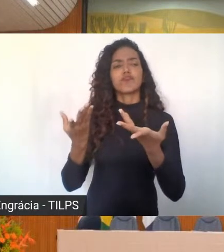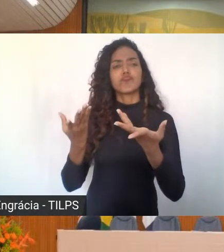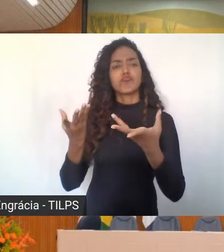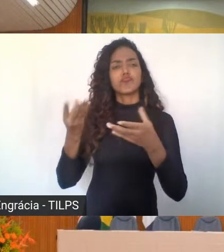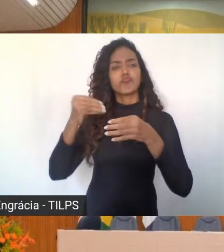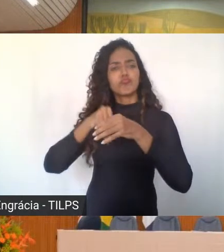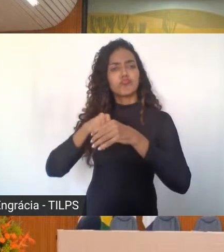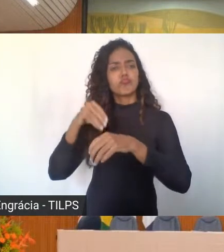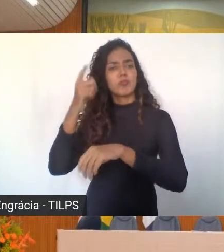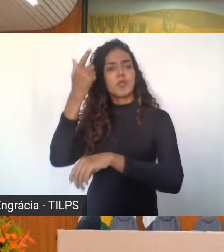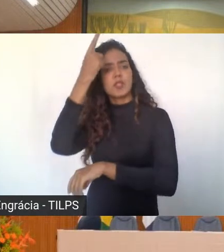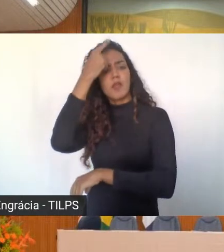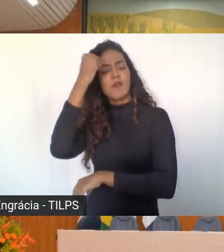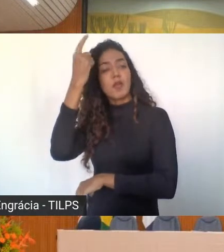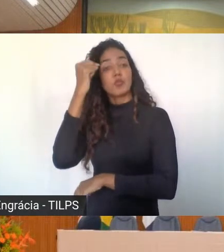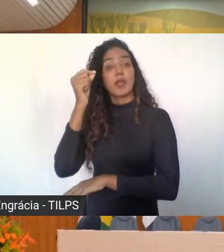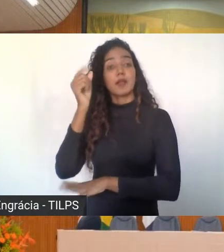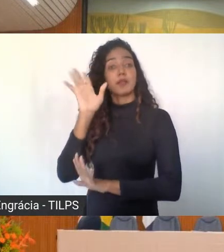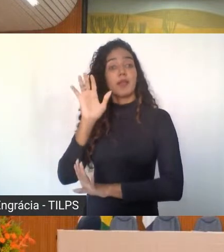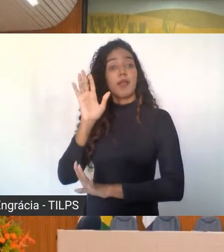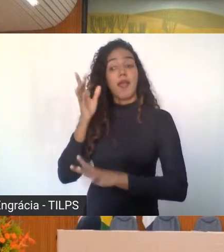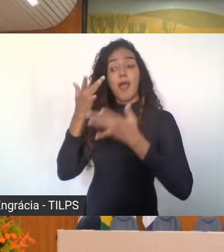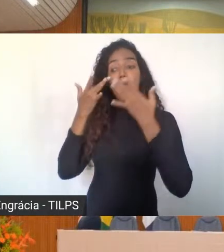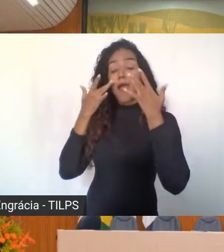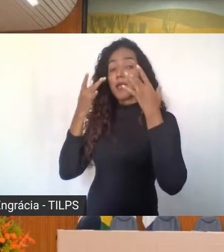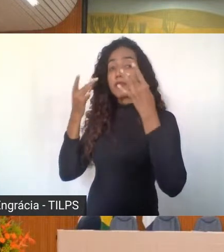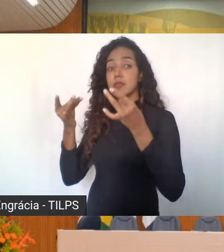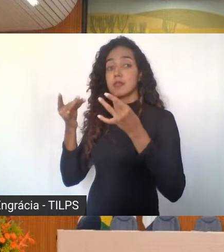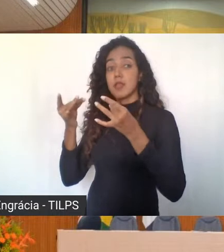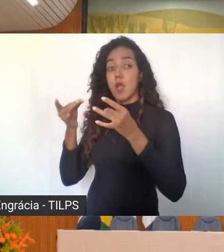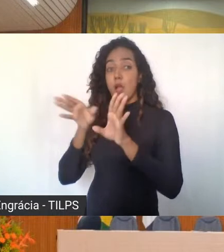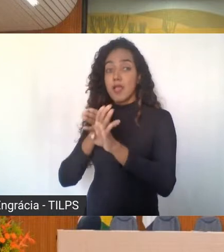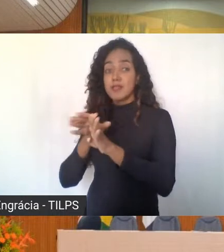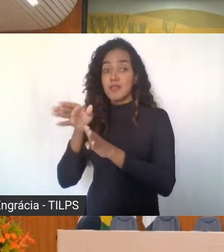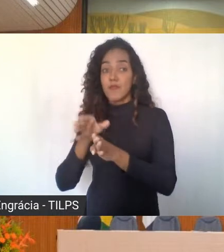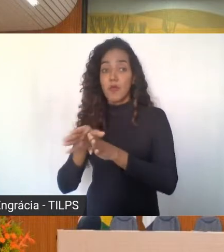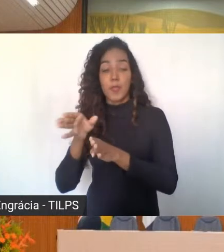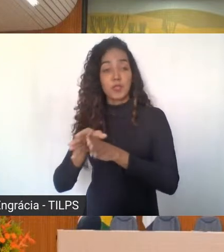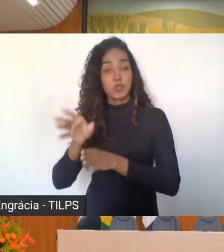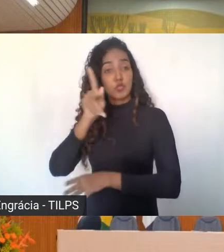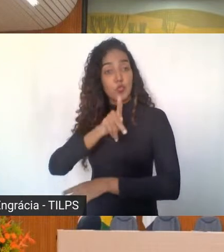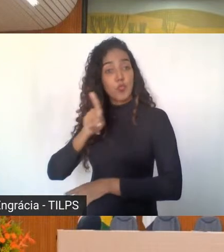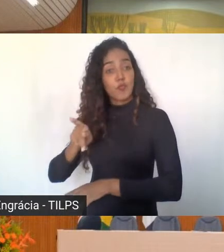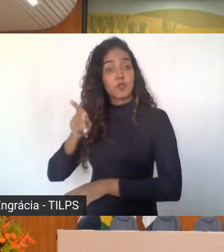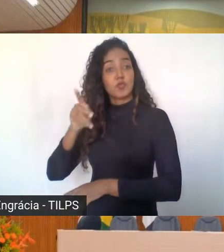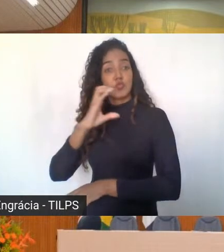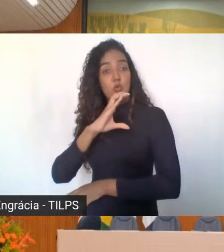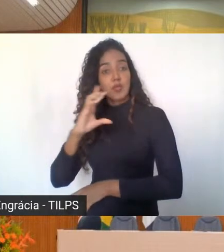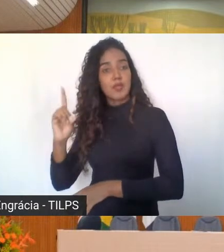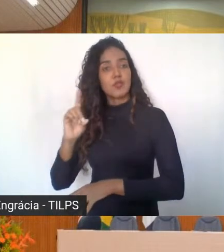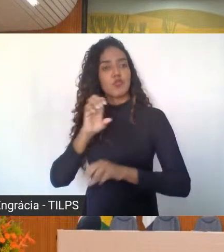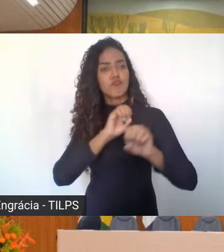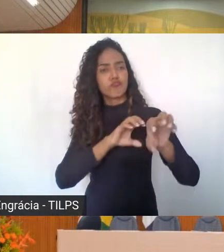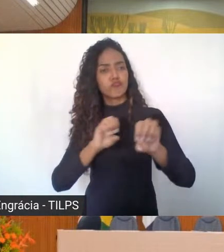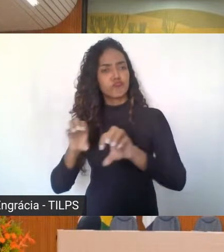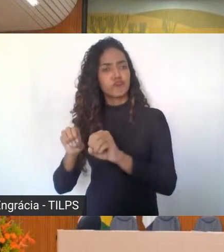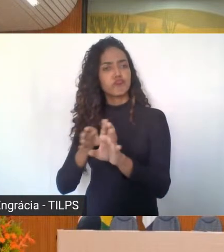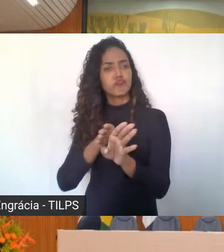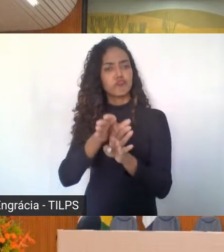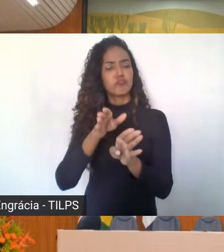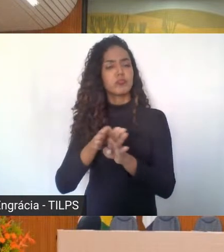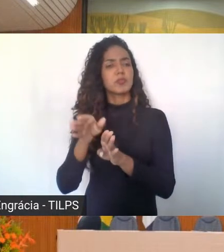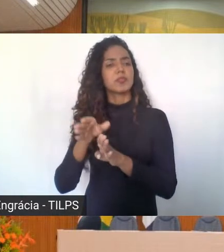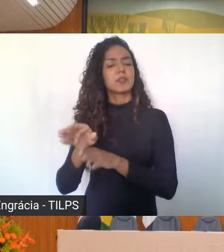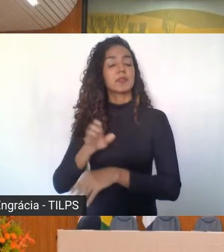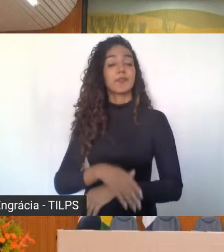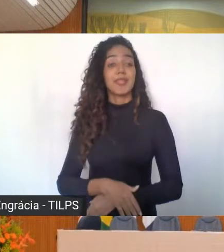às informações que serão repassadas pelos coordenadores de cursos e também pelo setor de escolaridade. E se ainda